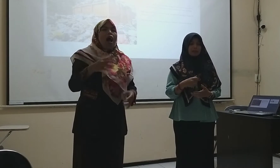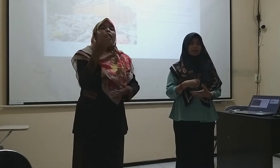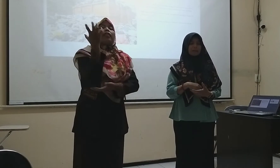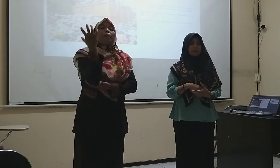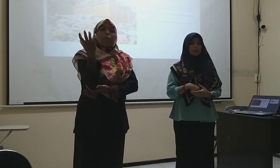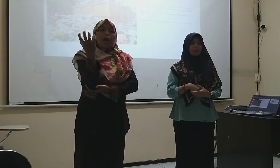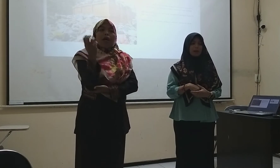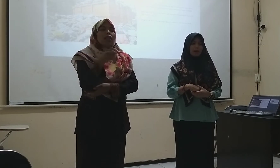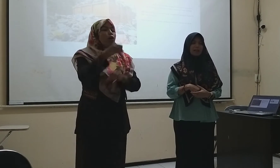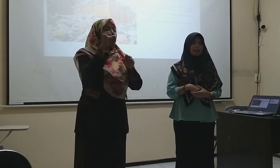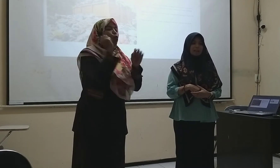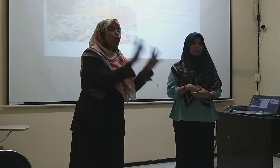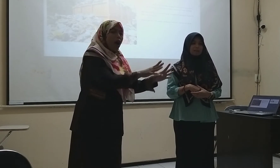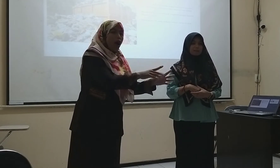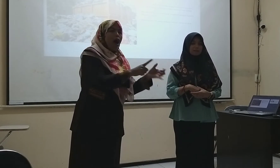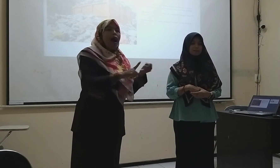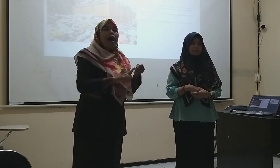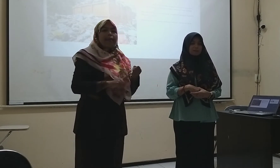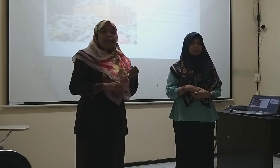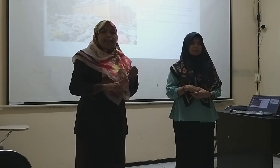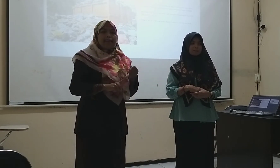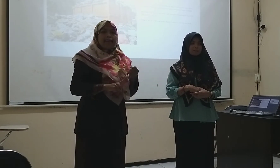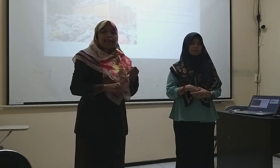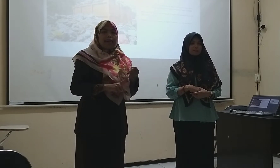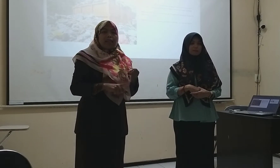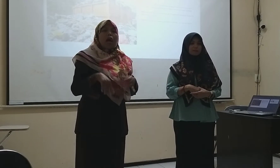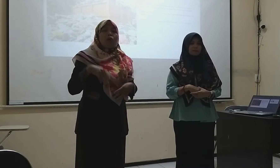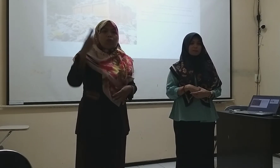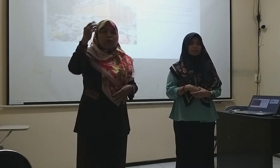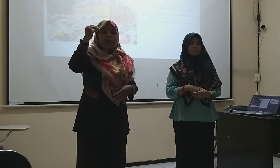TPA, tempat pembuangan akhir.